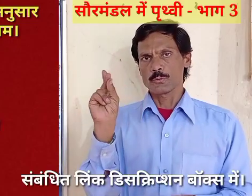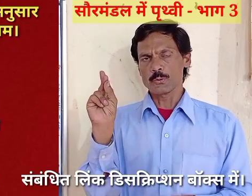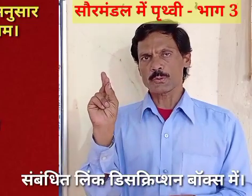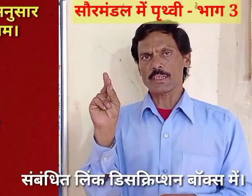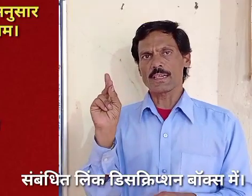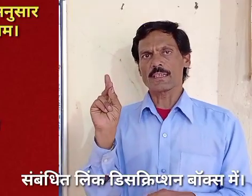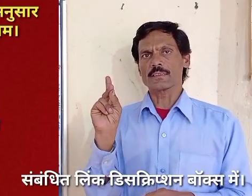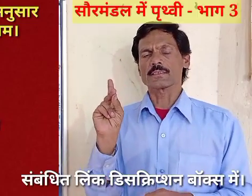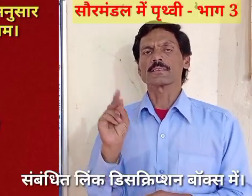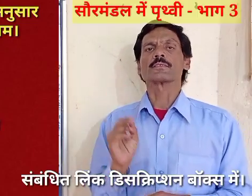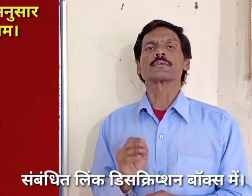दूसरा